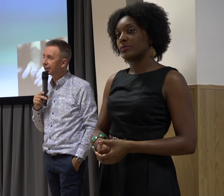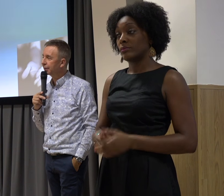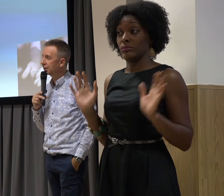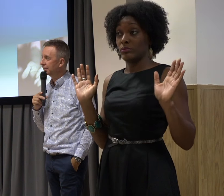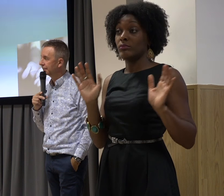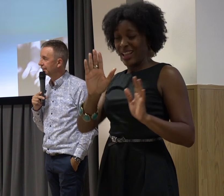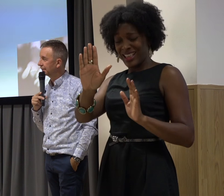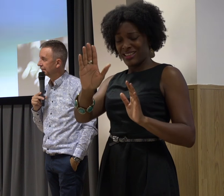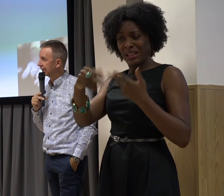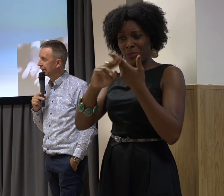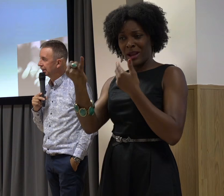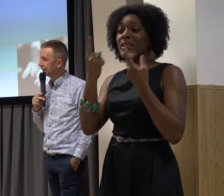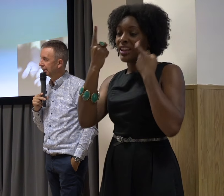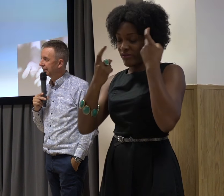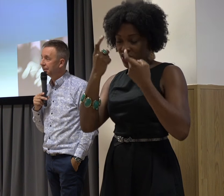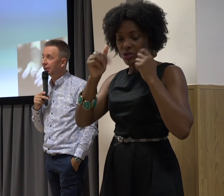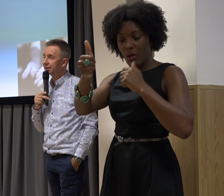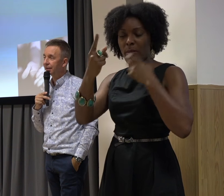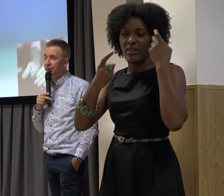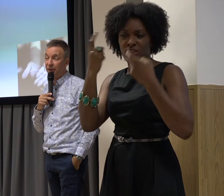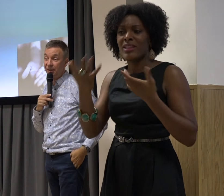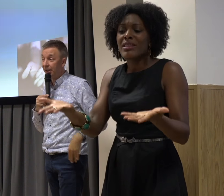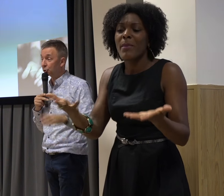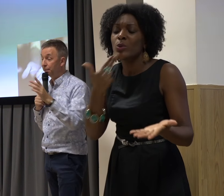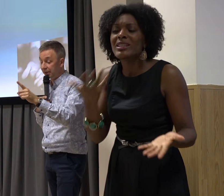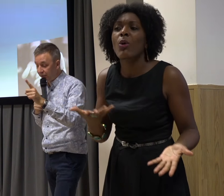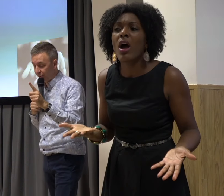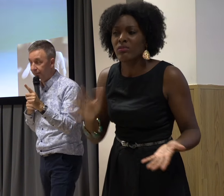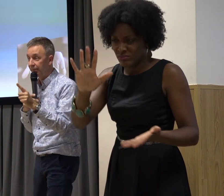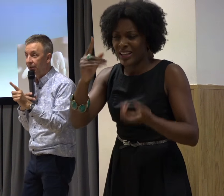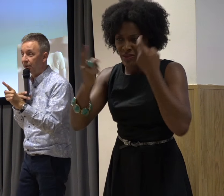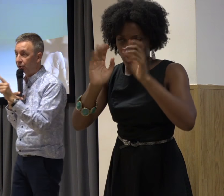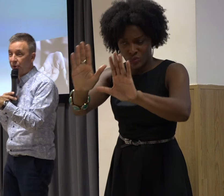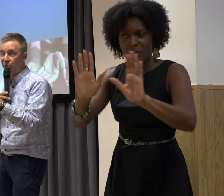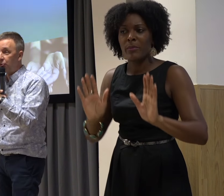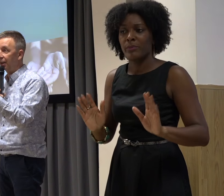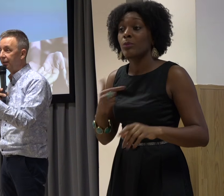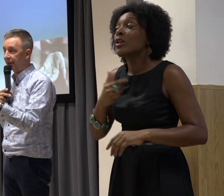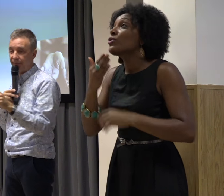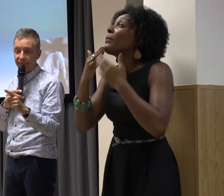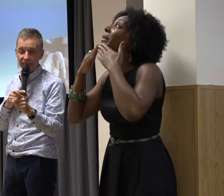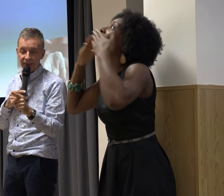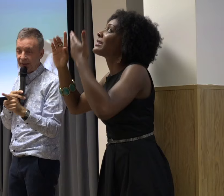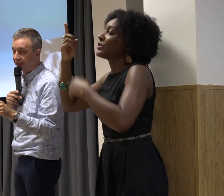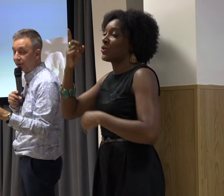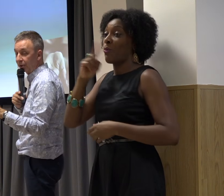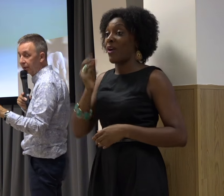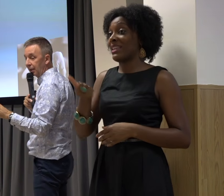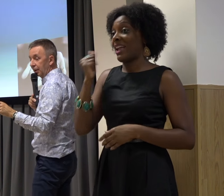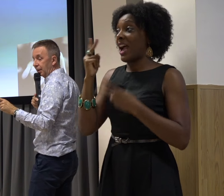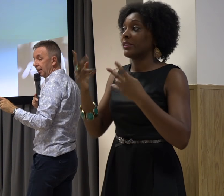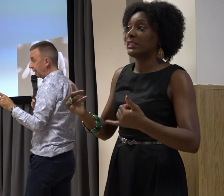Juste, réfléchis. Tes mains servent à quoi? Hier, je bénis Dieu de ce que je suis arrivé à 10